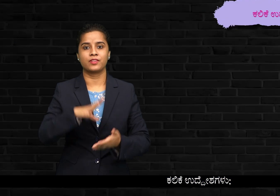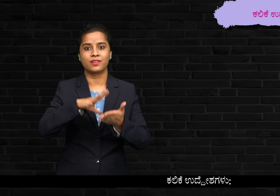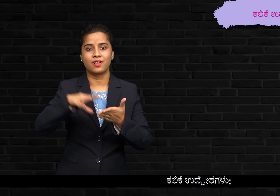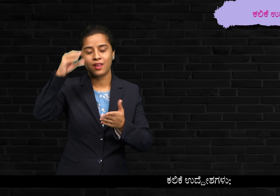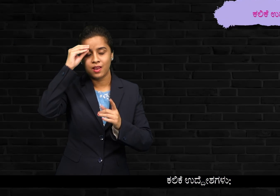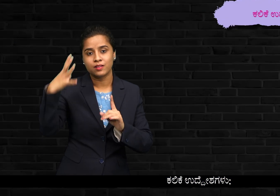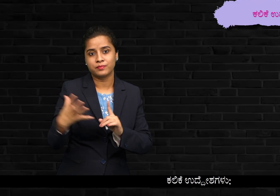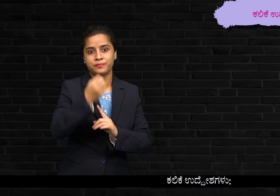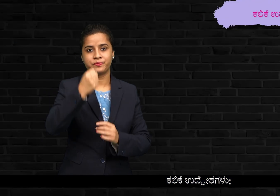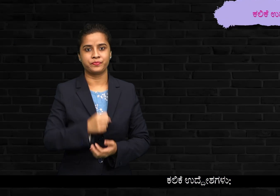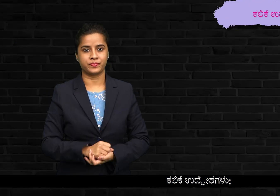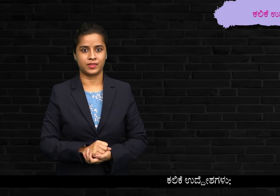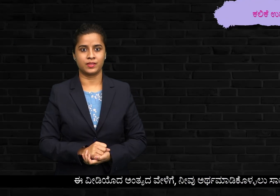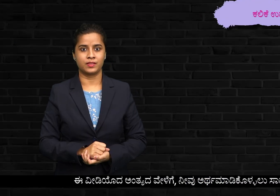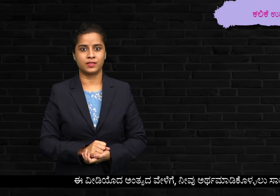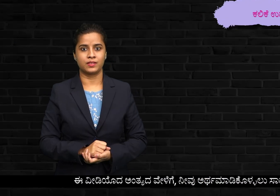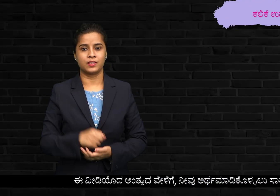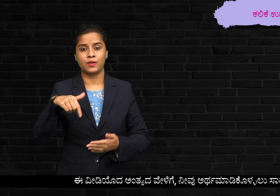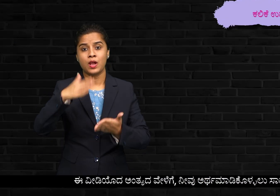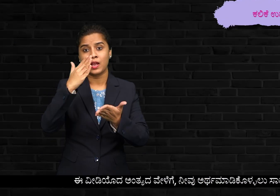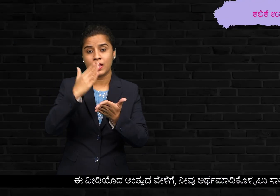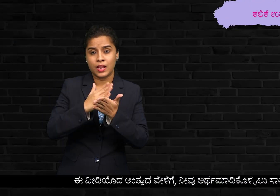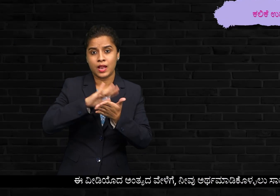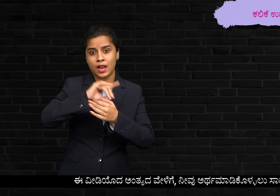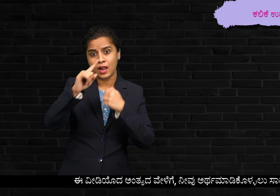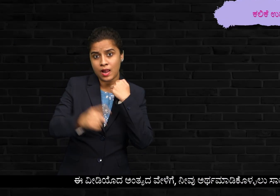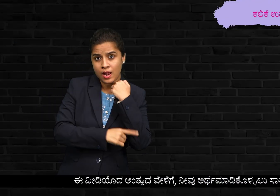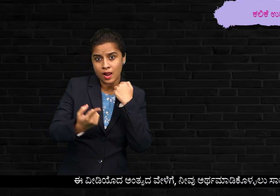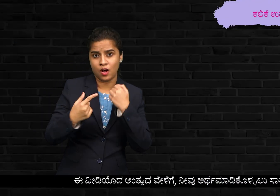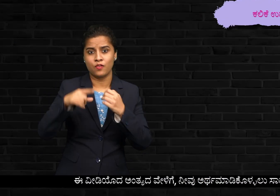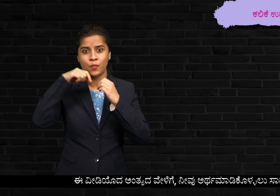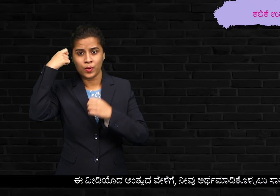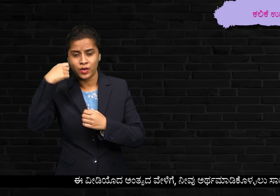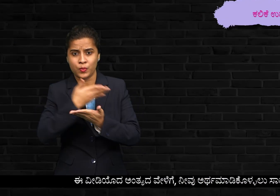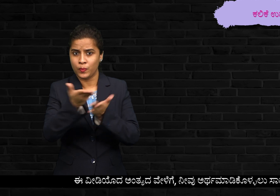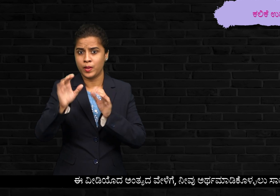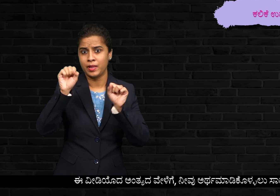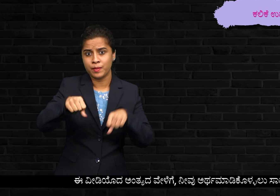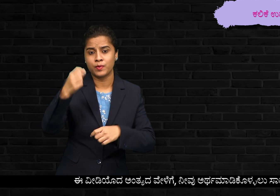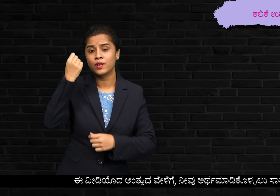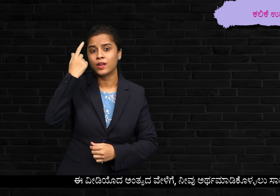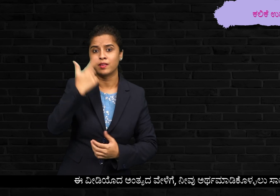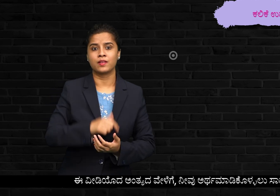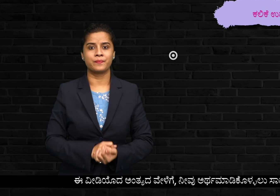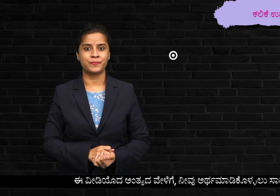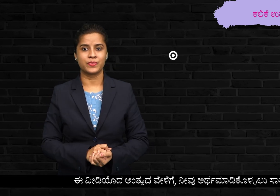ಕಲಿಕೆಯ ಉದ್ದೇಶಗಳು ಈ ವಿಡಿಯೋದ ಅಂತ್ಯದ ವೇಳೆಗೆ ನೀವಿದ್ರ ಬಗ್ಗೆ ಅರ್ಥ ಮಾಡಿಕೊಳ್ಳೋಕೆ ಸಾಧ್ಯ ಆಗುತ್ತೆ.